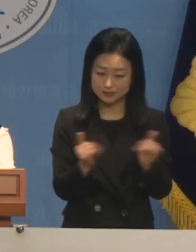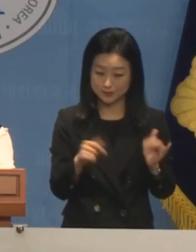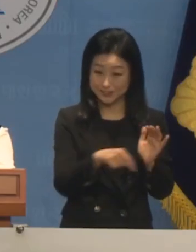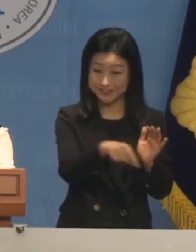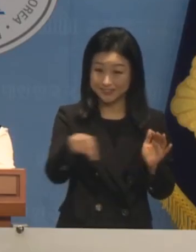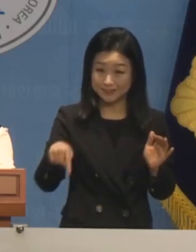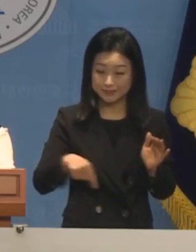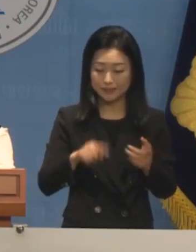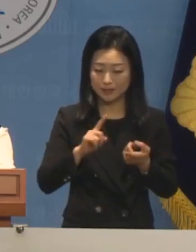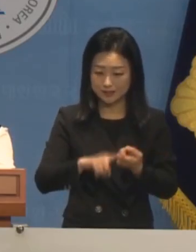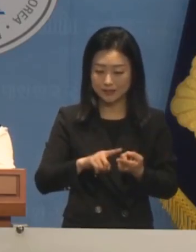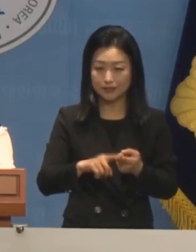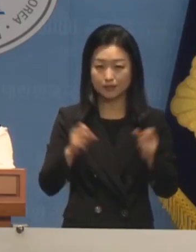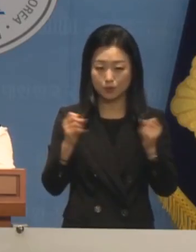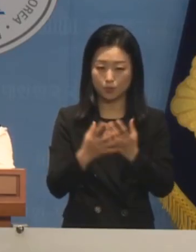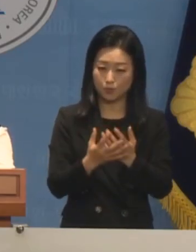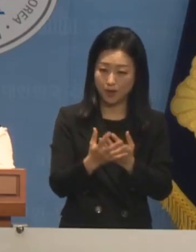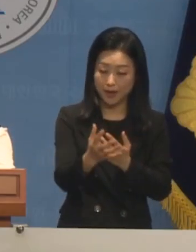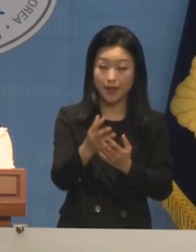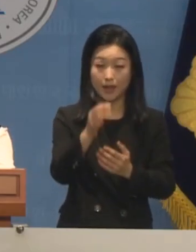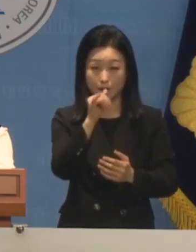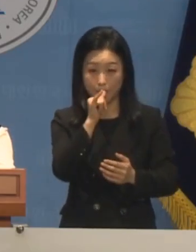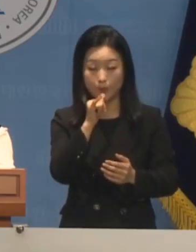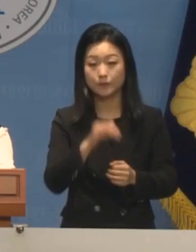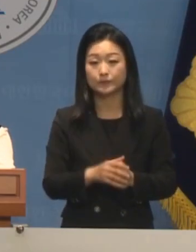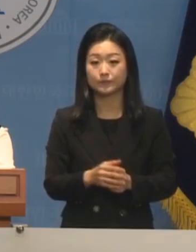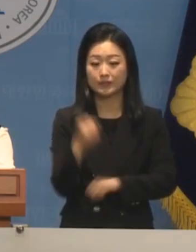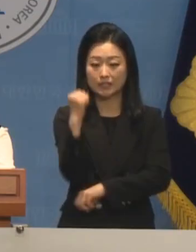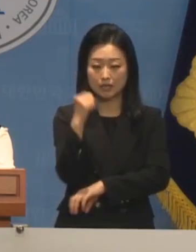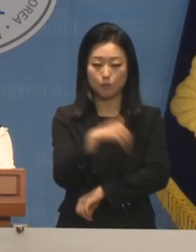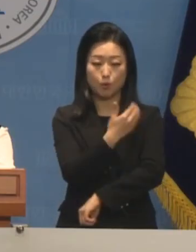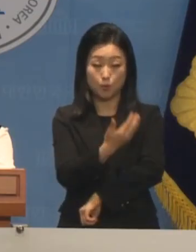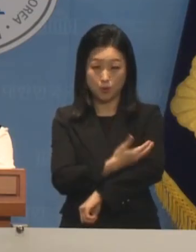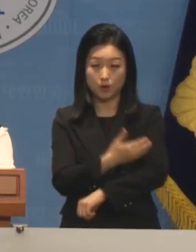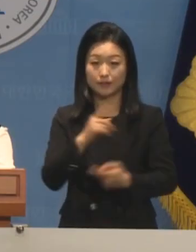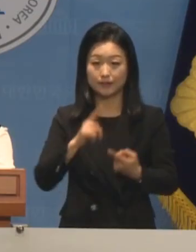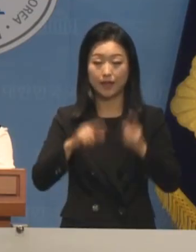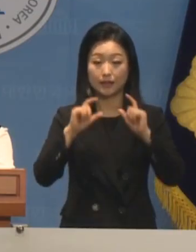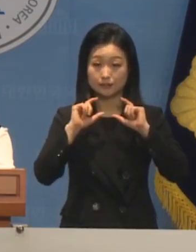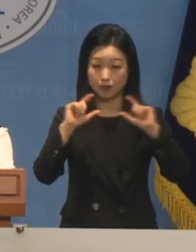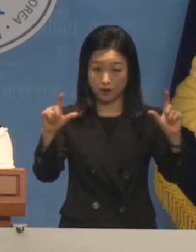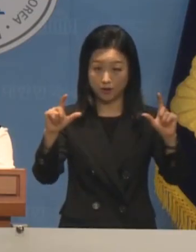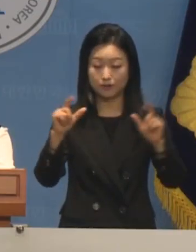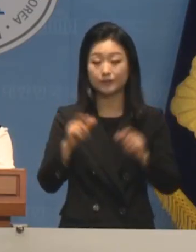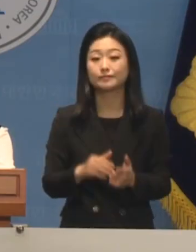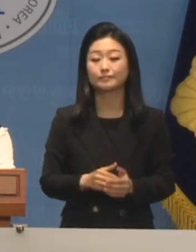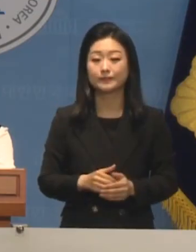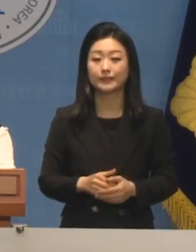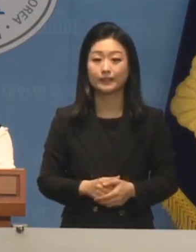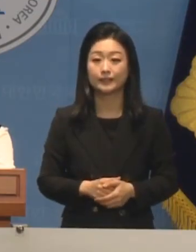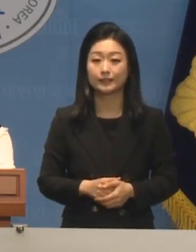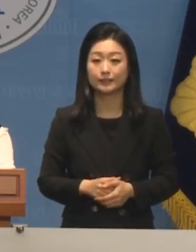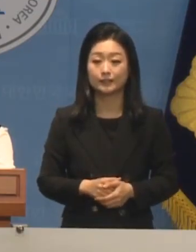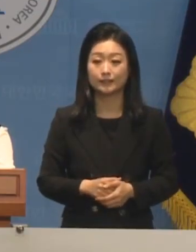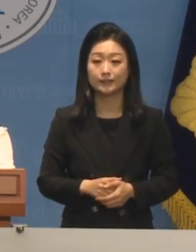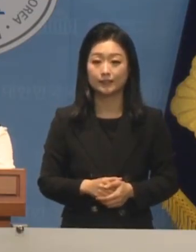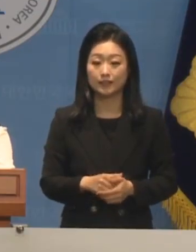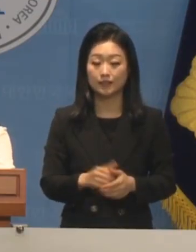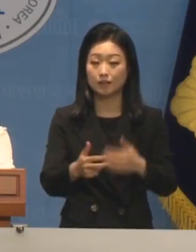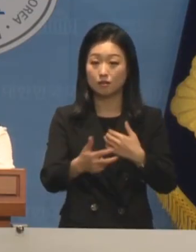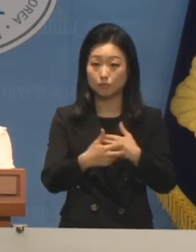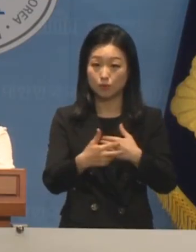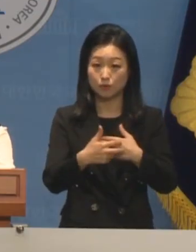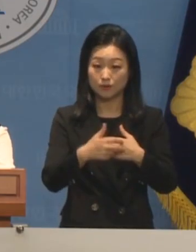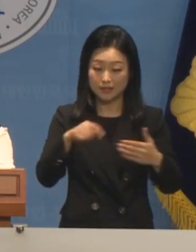자다를 진행하고 노동 기본권 보장 공동활동 선언식을 진행하기도 했습니다 모든 보건의료